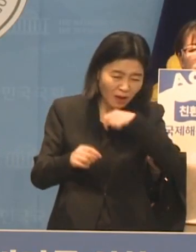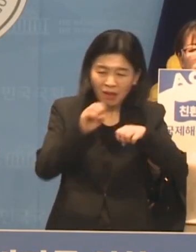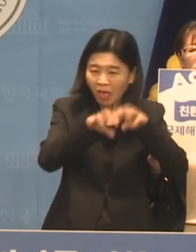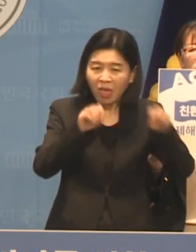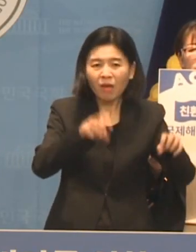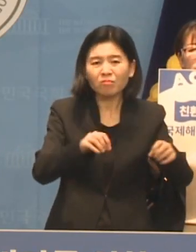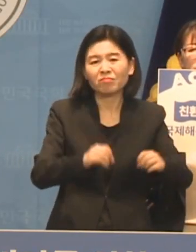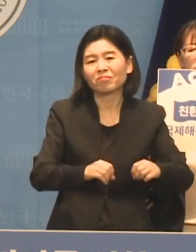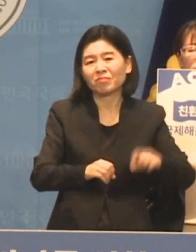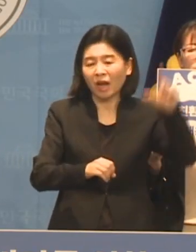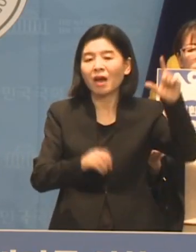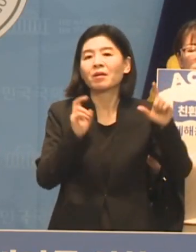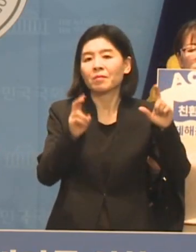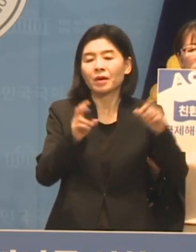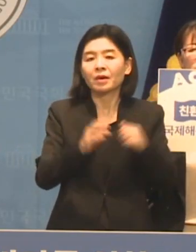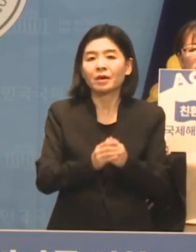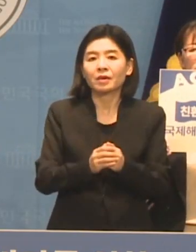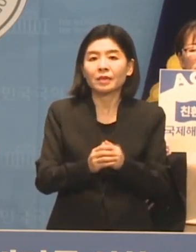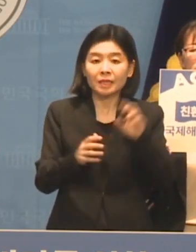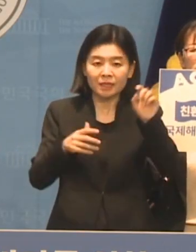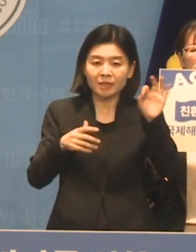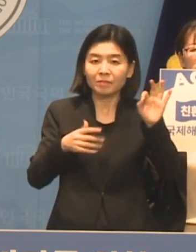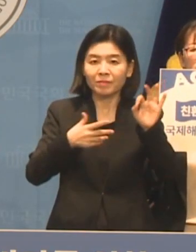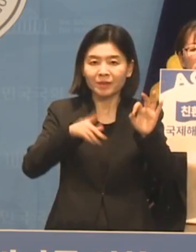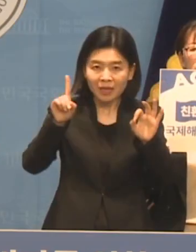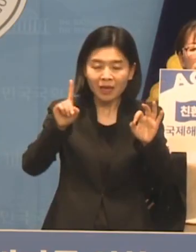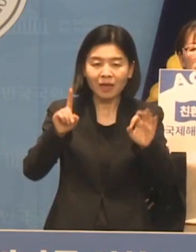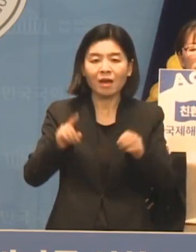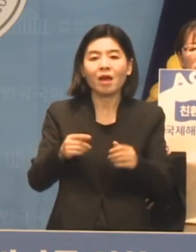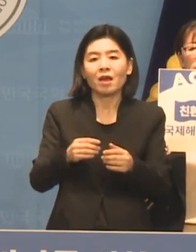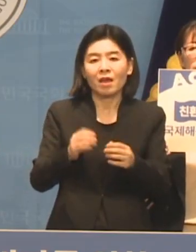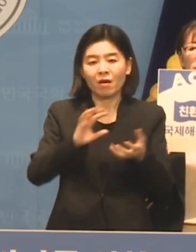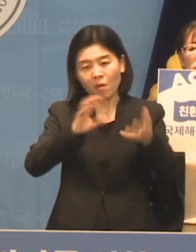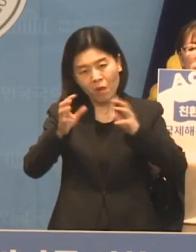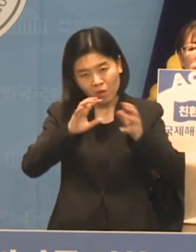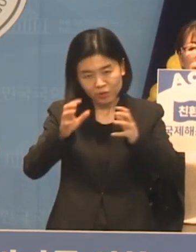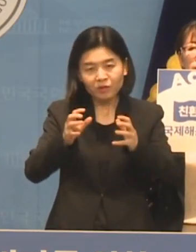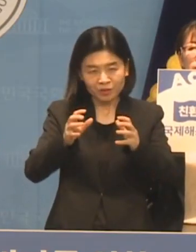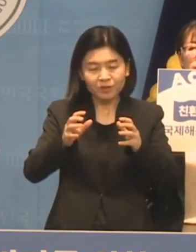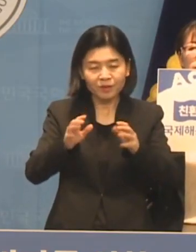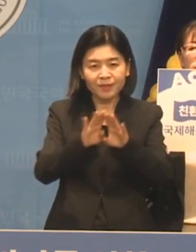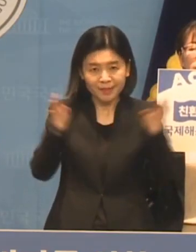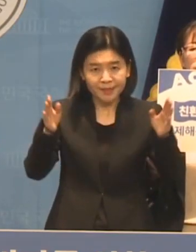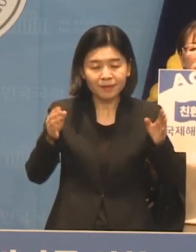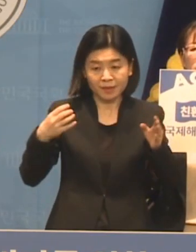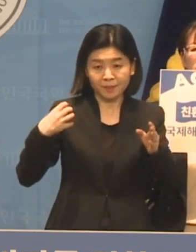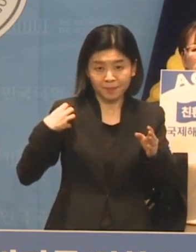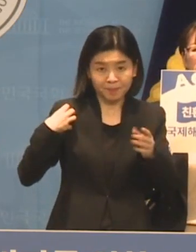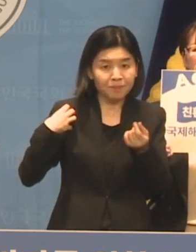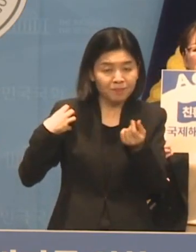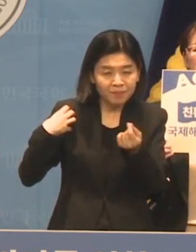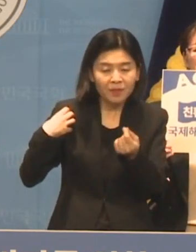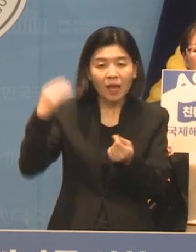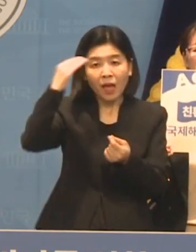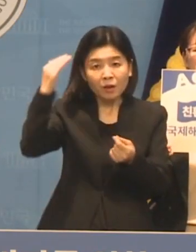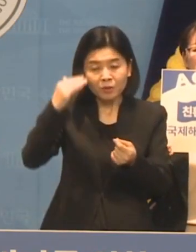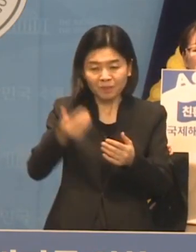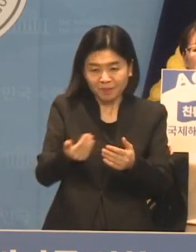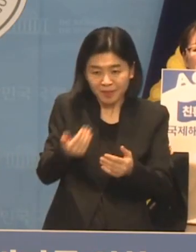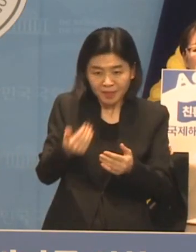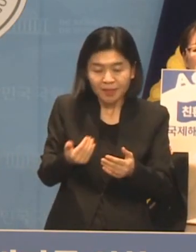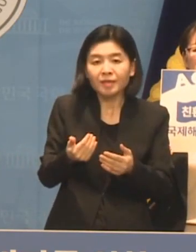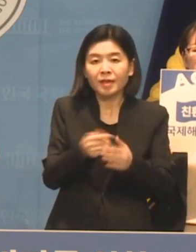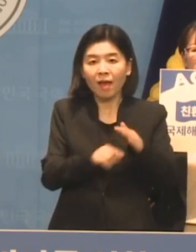아우어션 컨퍼런스의 개최국으로서 한국은 해양 오염을 줄이기 위한 실현 가능하고 선도적인 정책을 발표하고 이행할